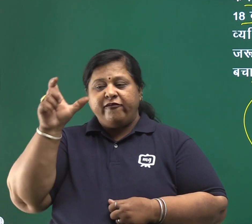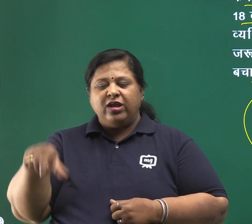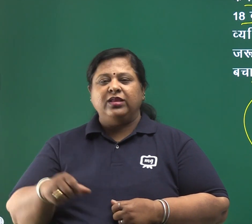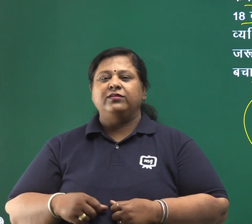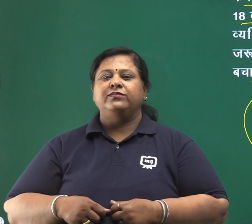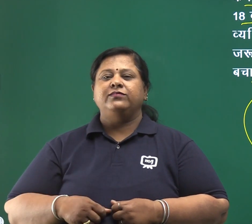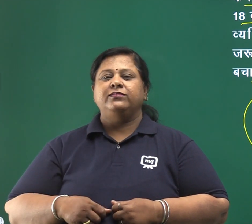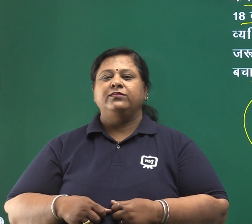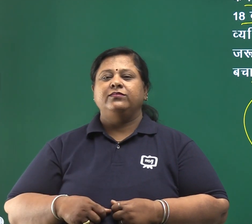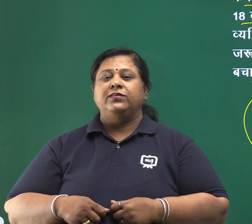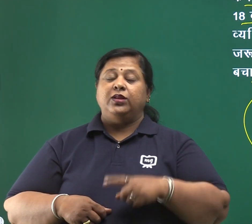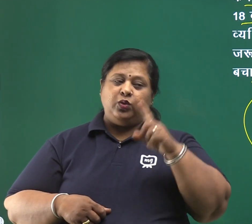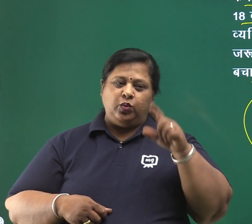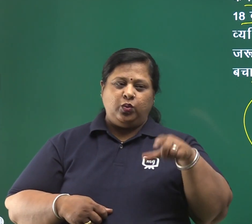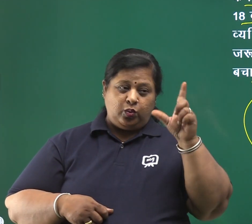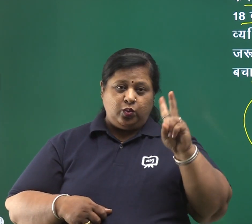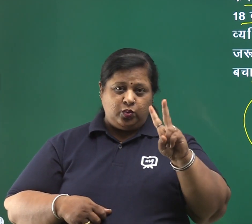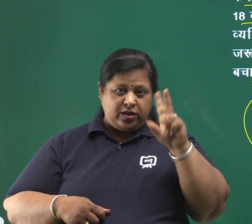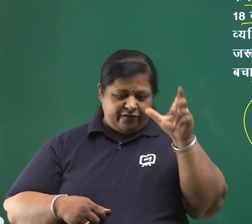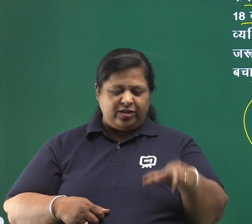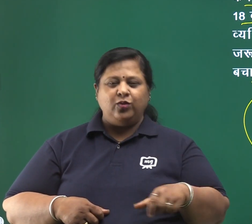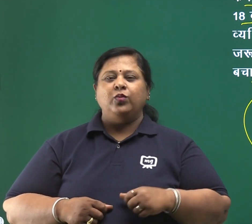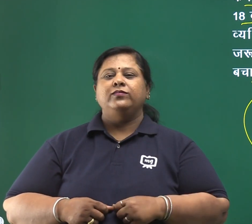व्यक्ति दूसरे व्यक्ति को